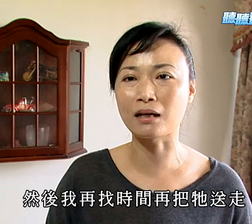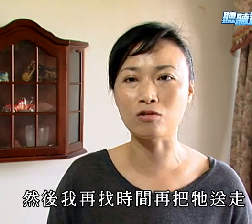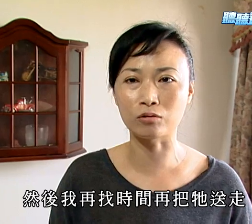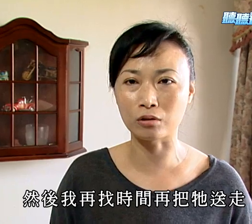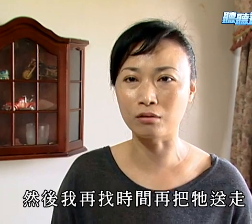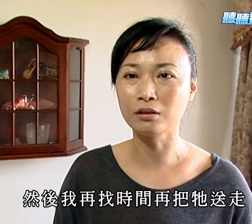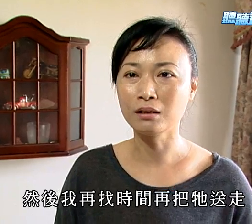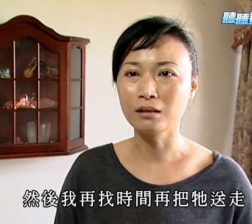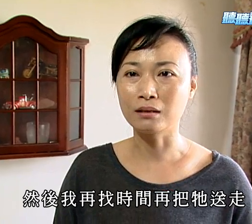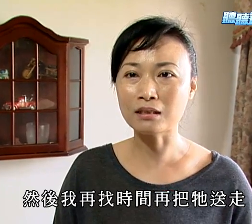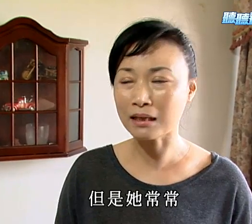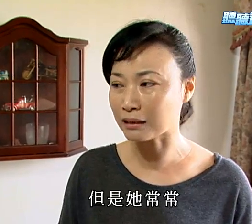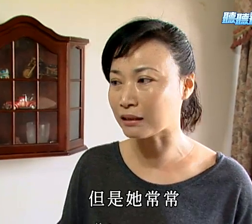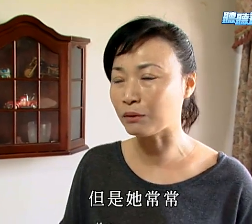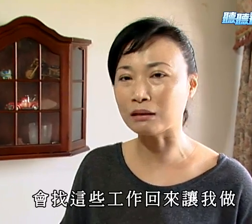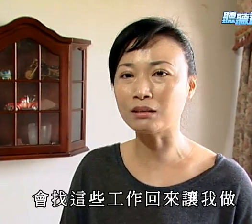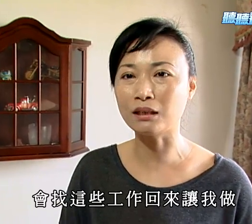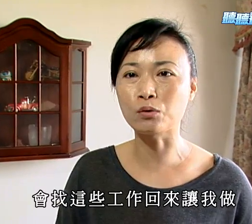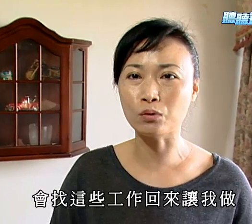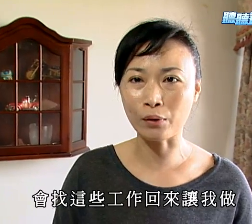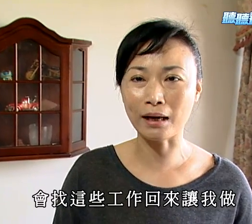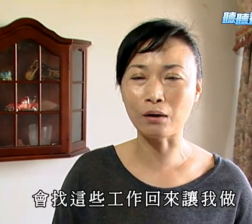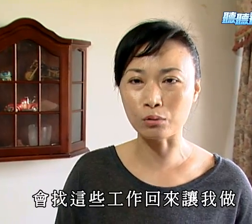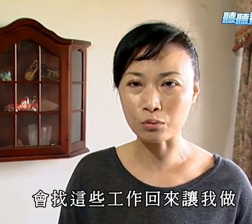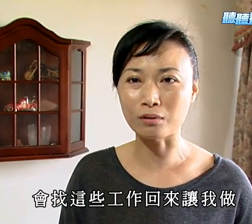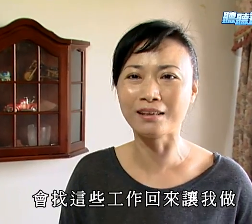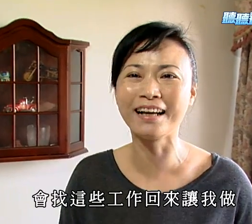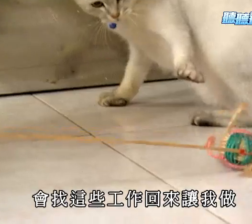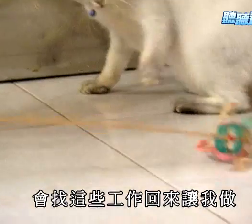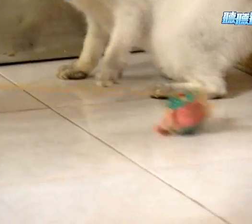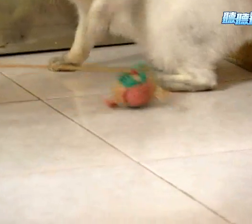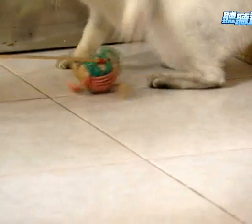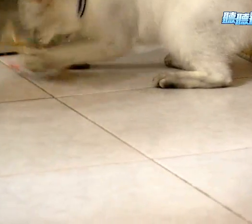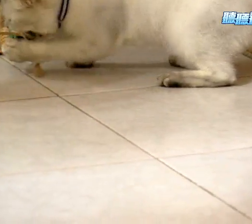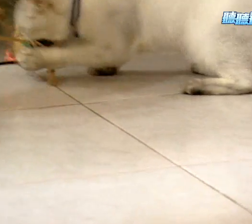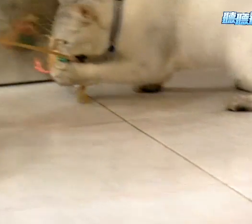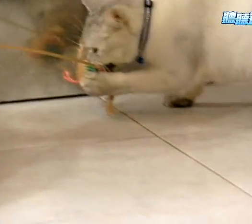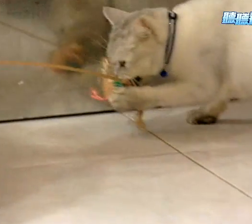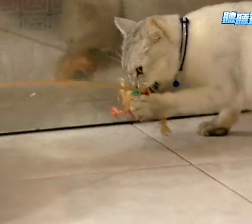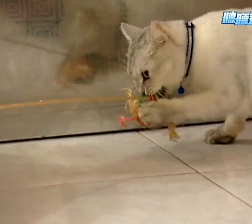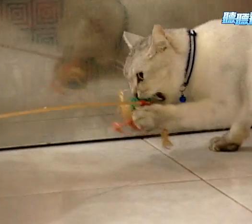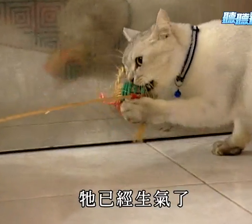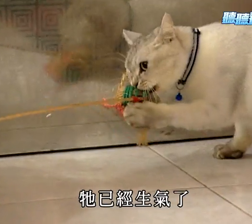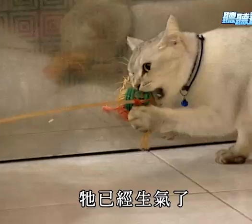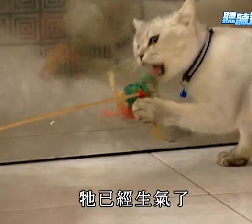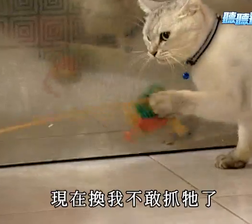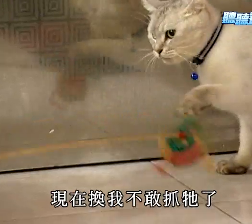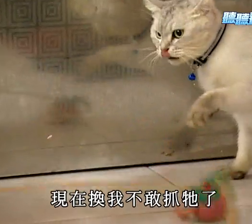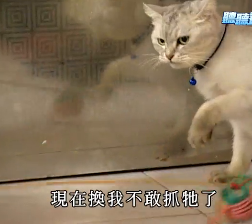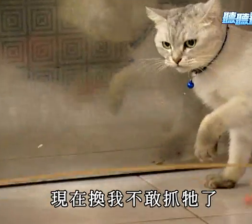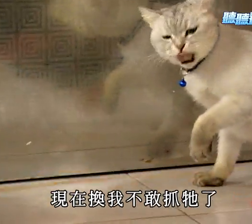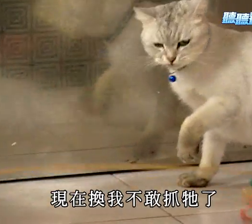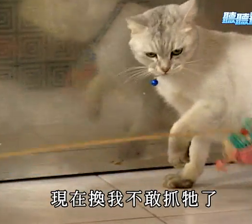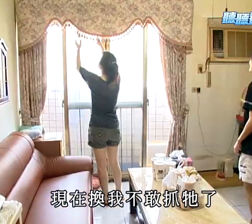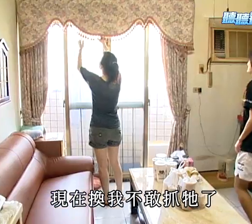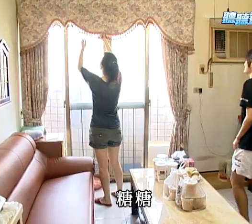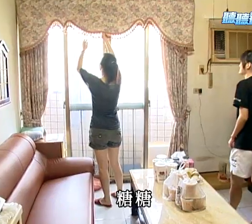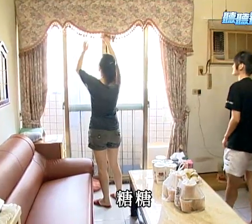送走。但是他常常会找这些工作回来让我做。他已经生气了，我现在问我不敢抓他了。小唐， 他 超级 害羞的，来下